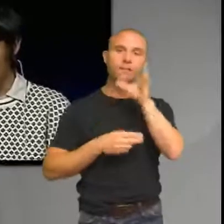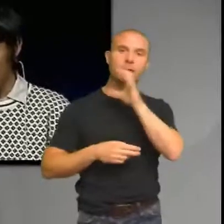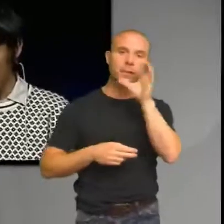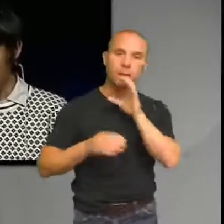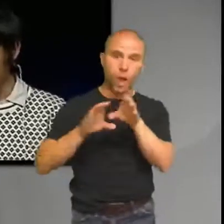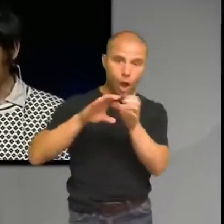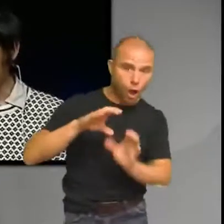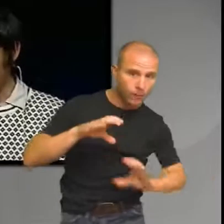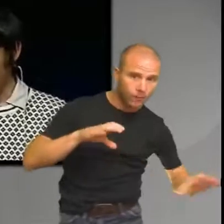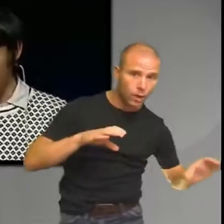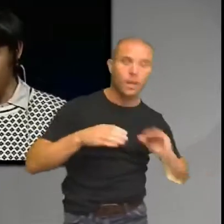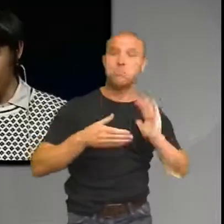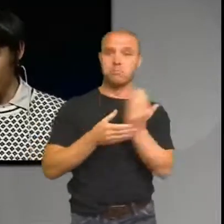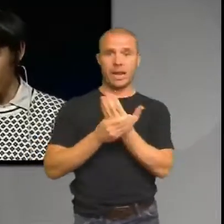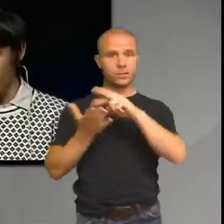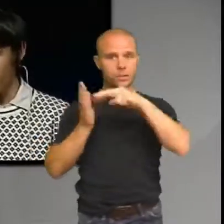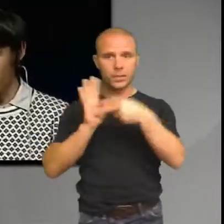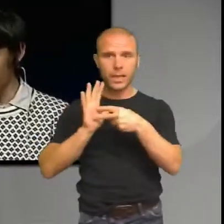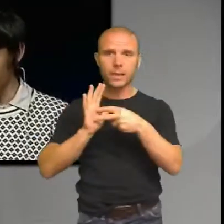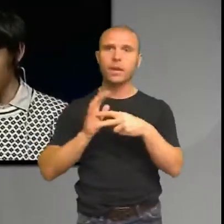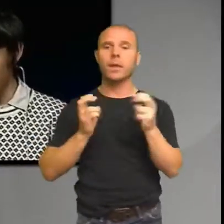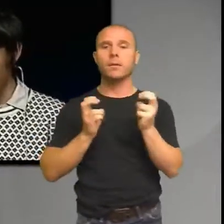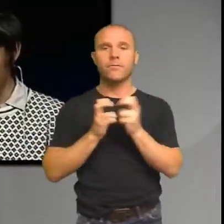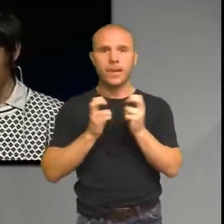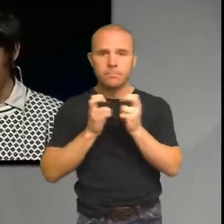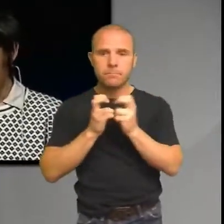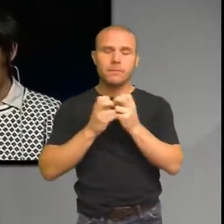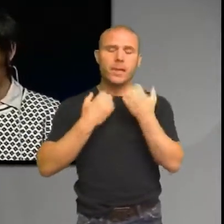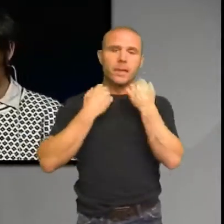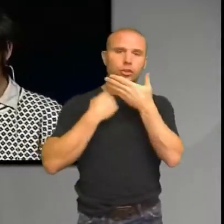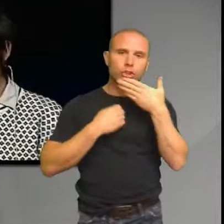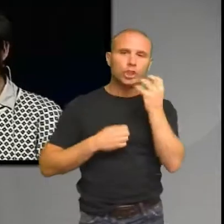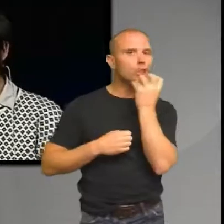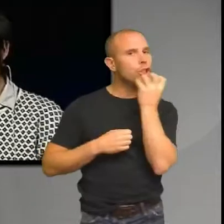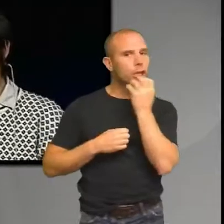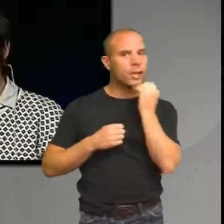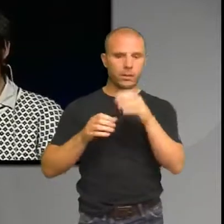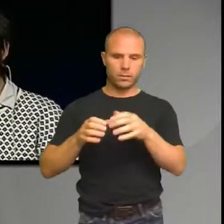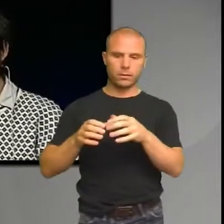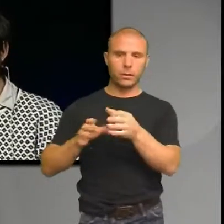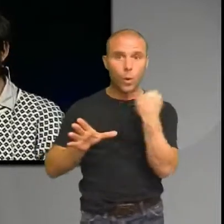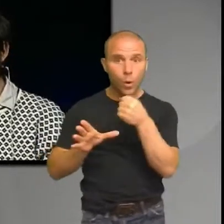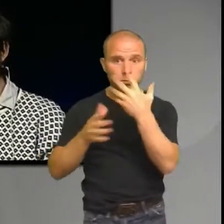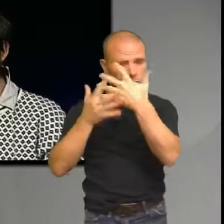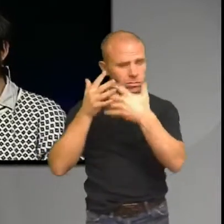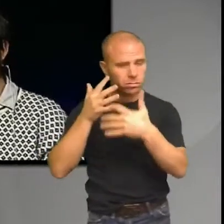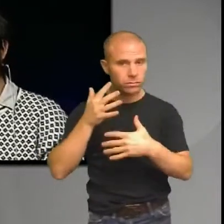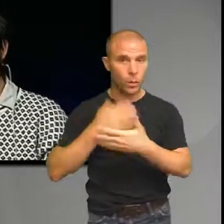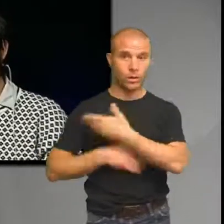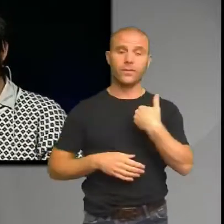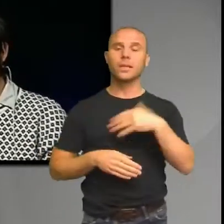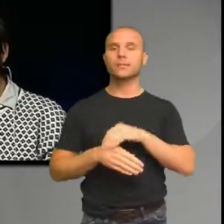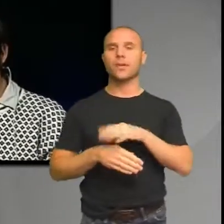avlopp, bankväsende, bränslevärmepumpar, kyldiskar med mera. Och även om vi i Sverige har högre